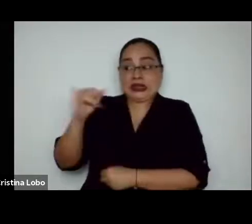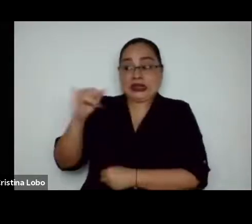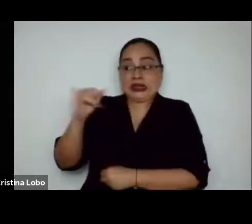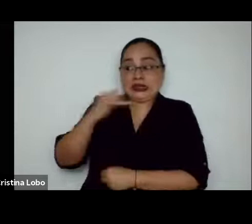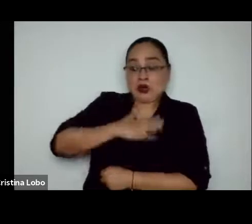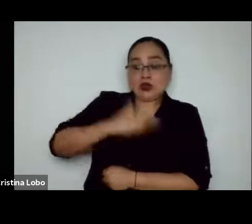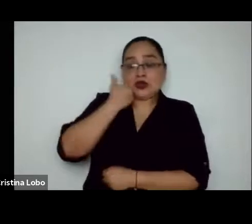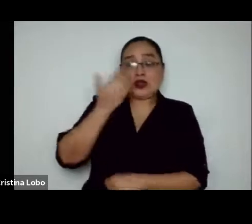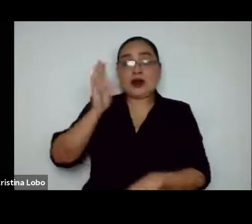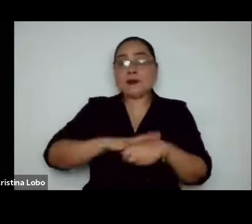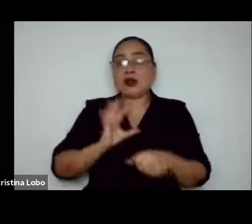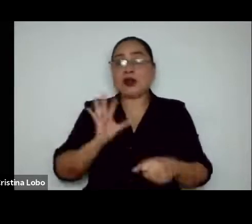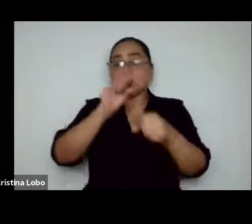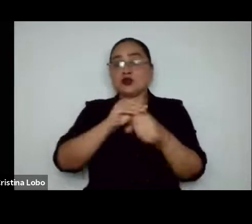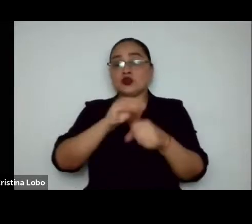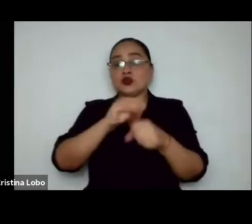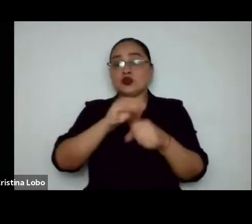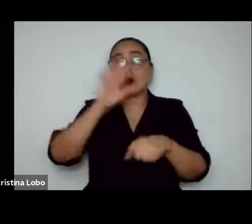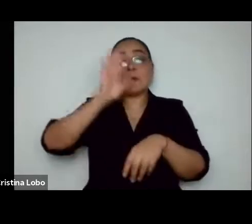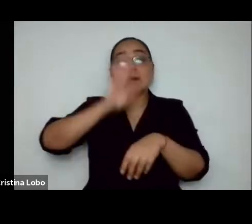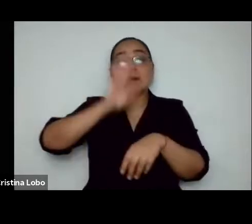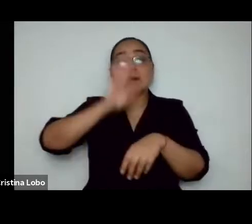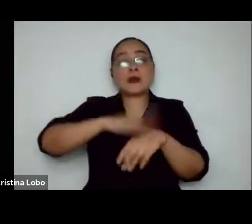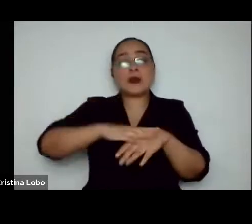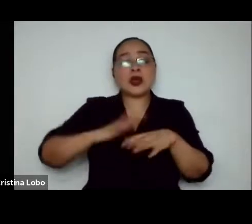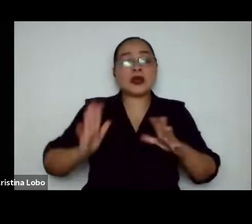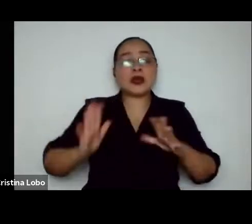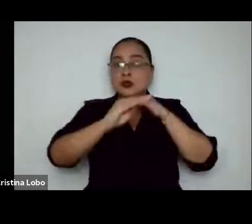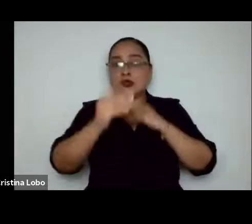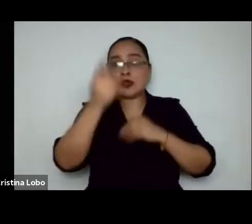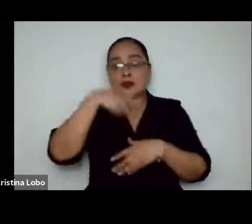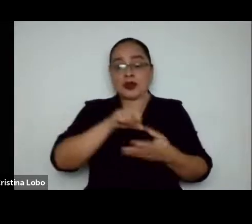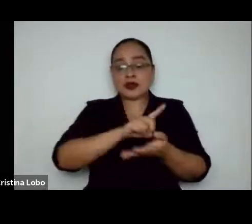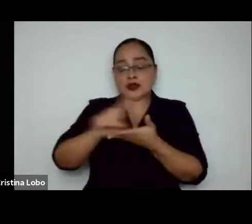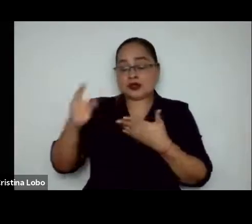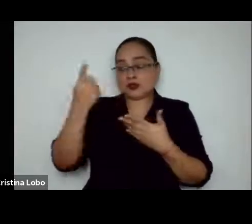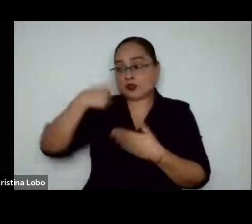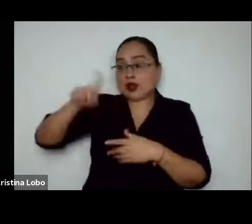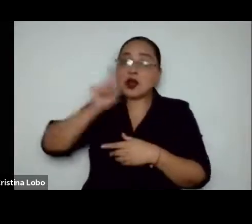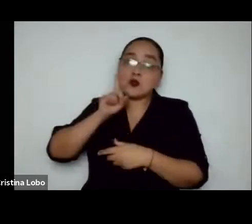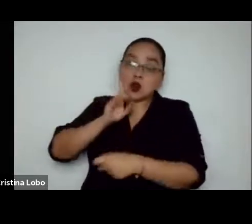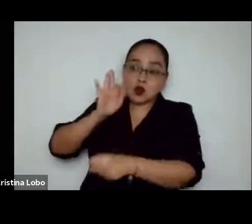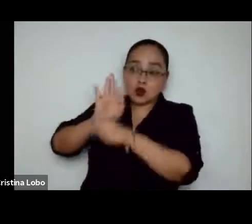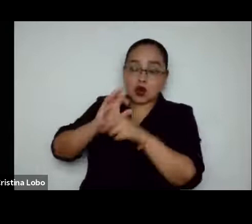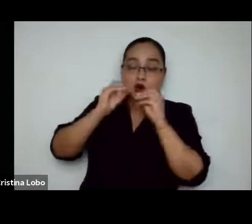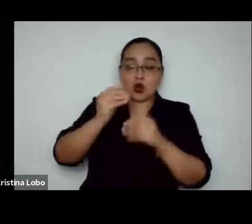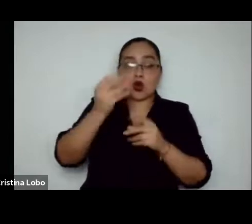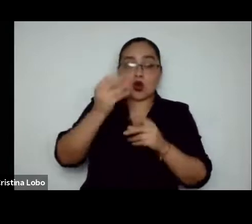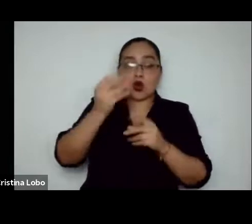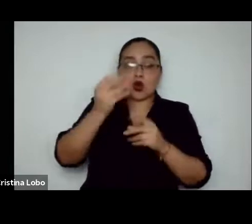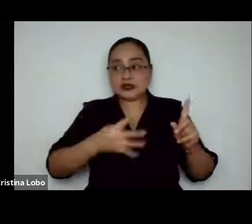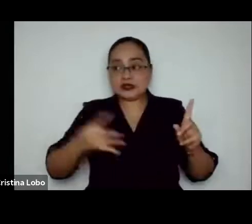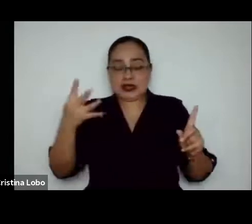inclusión, una mayor participación o mayor igualdad en la protección de los derechos de las mujeres o de la diversidad sexual.